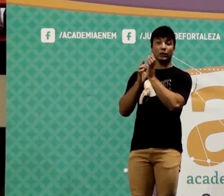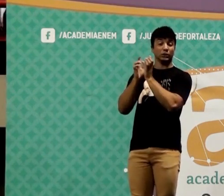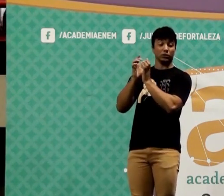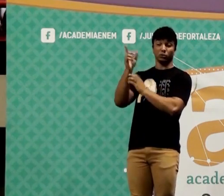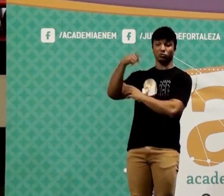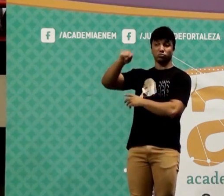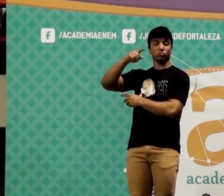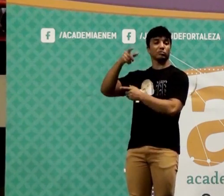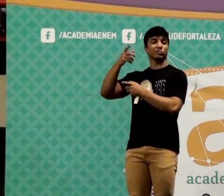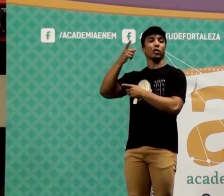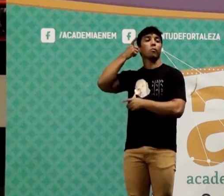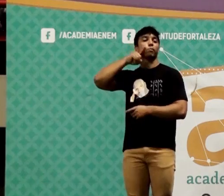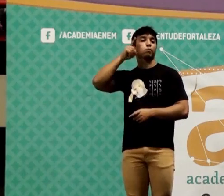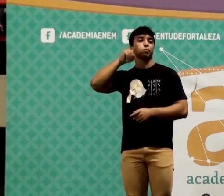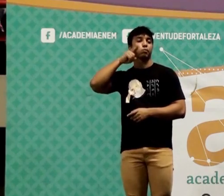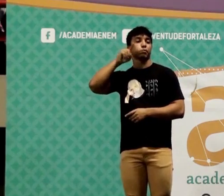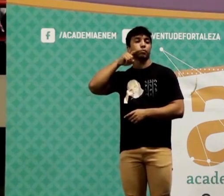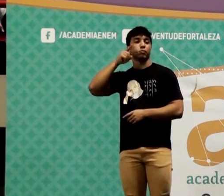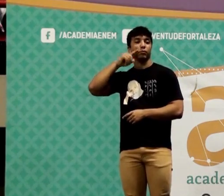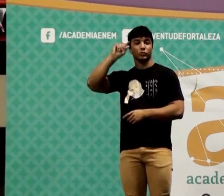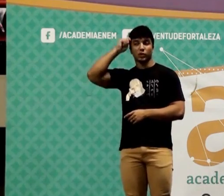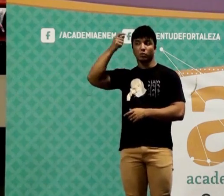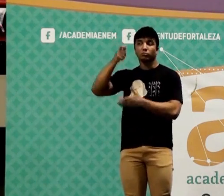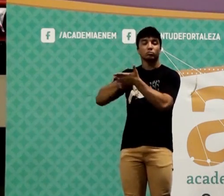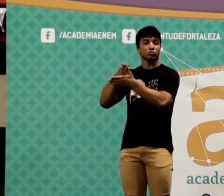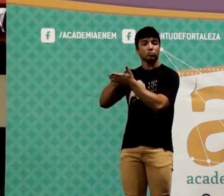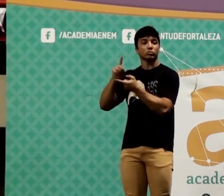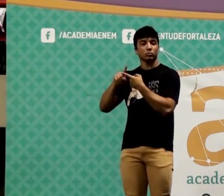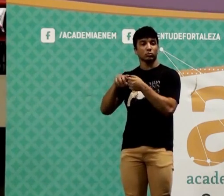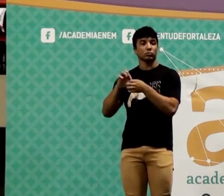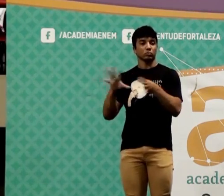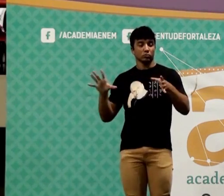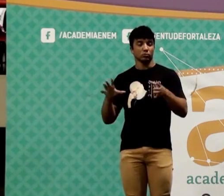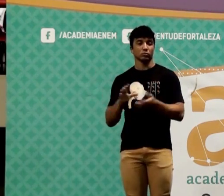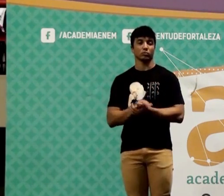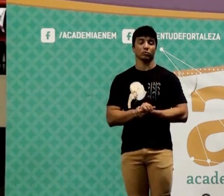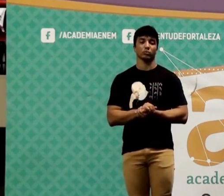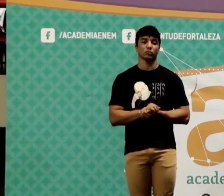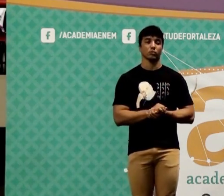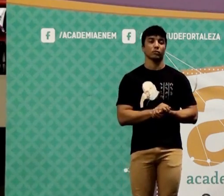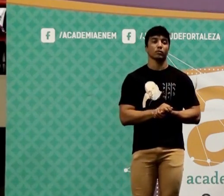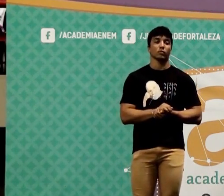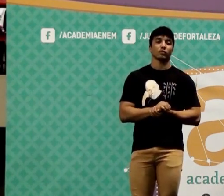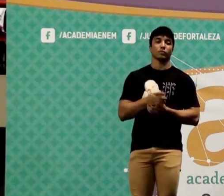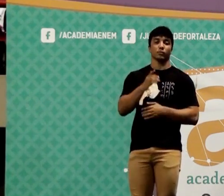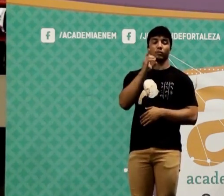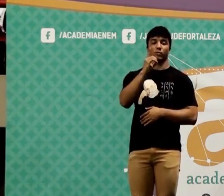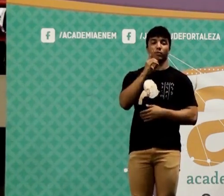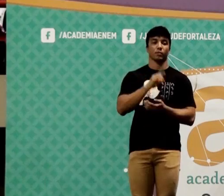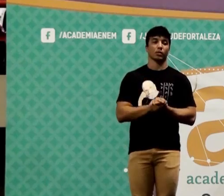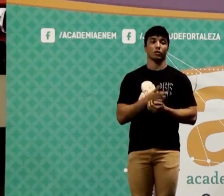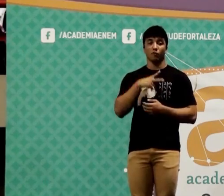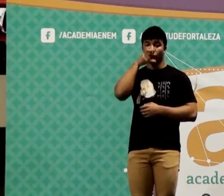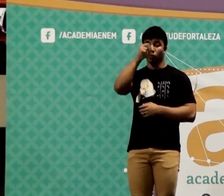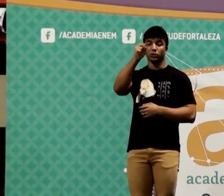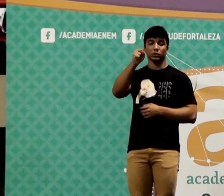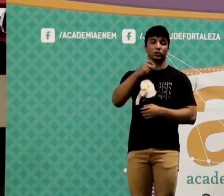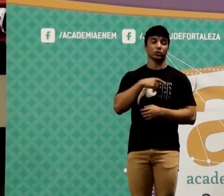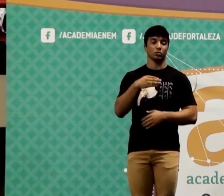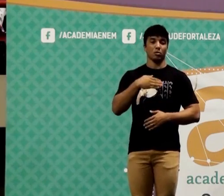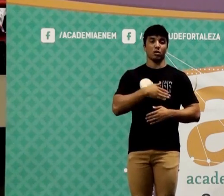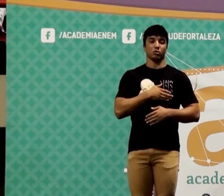cristãos presente no documento do Concílio Vaticano II. O Concílio Vaticano II é o documento do Papa que permitiu o pessoal da